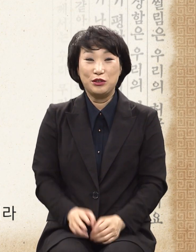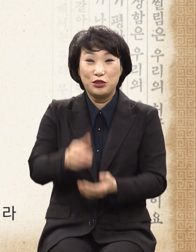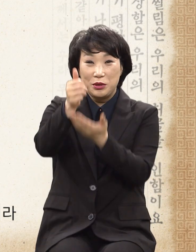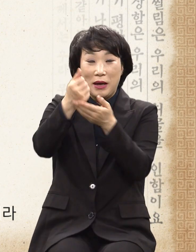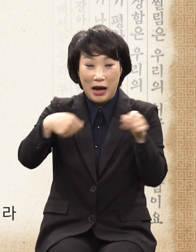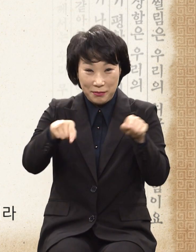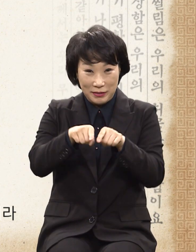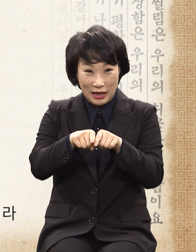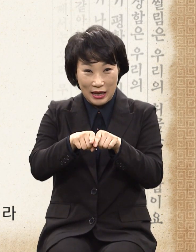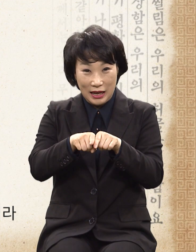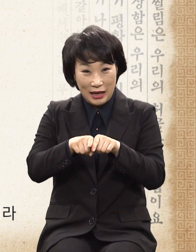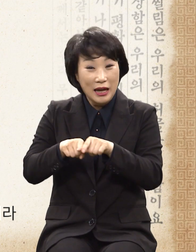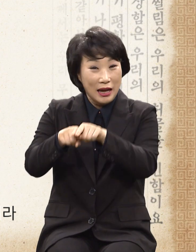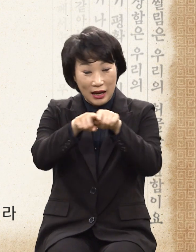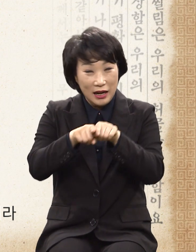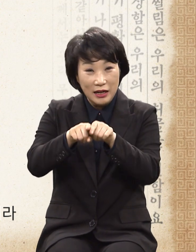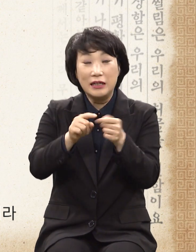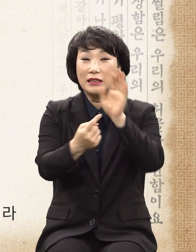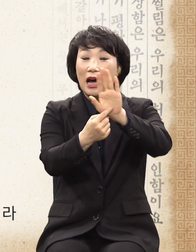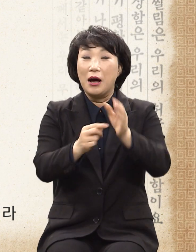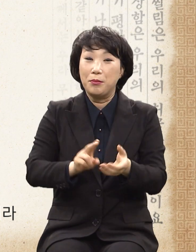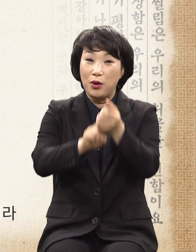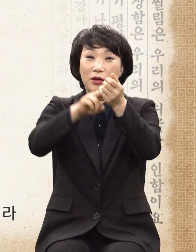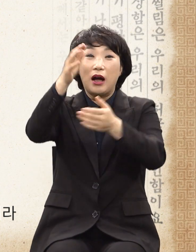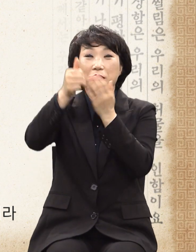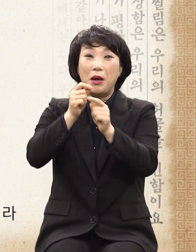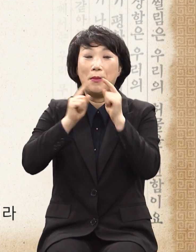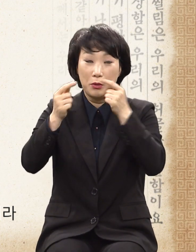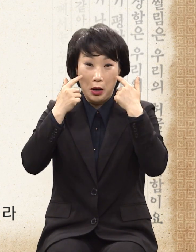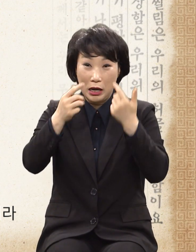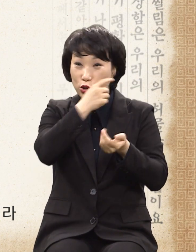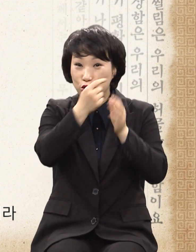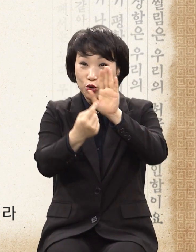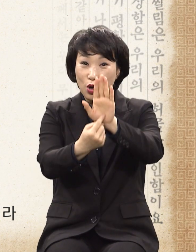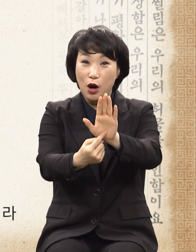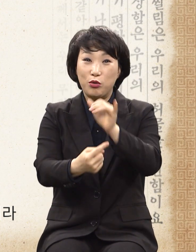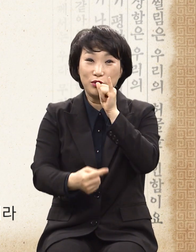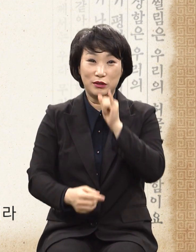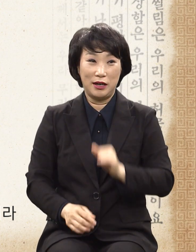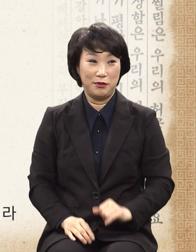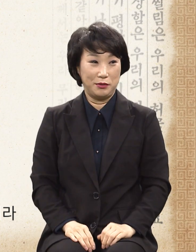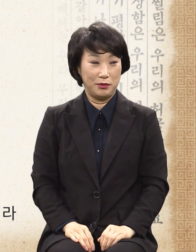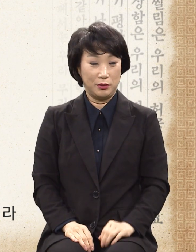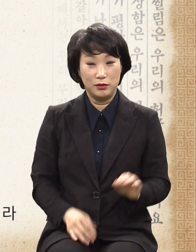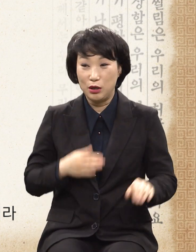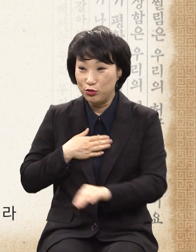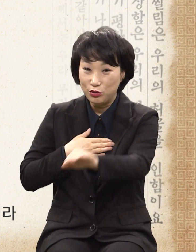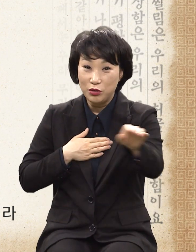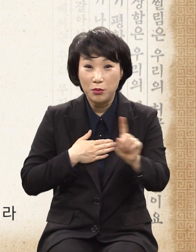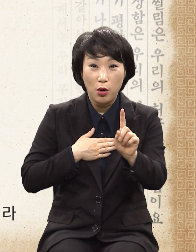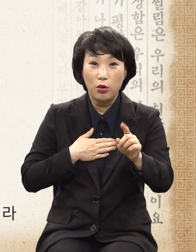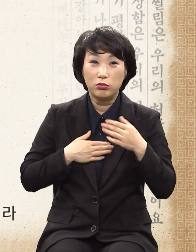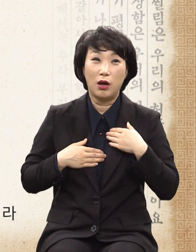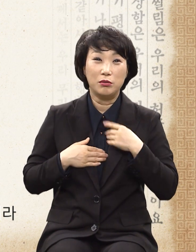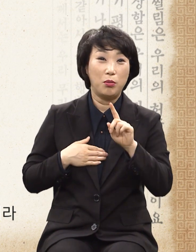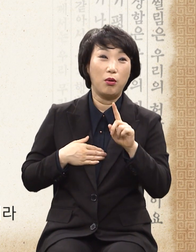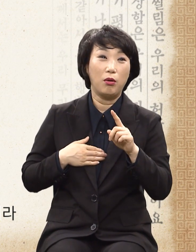주께서 함께 하사 따르는 표적으로 말씀을 확실하게 증거하더라. 근데 우리는 아니에요.